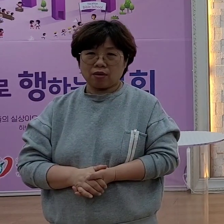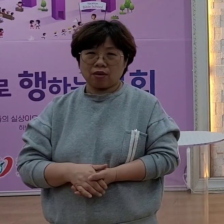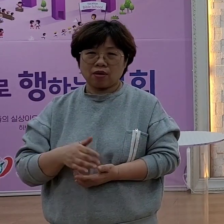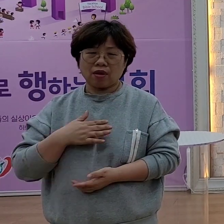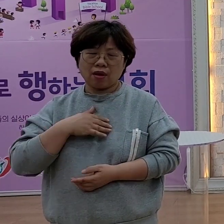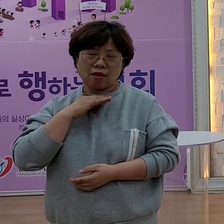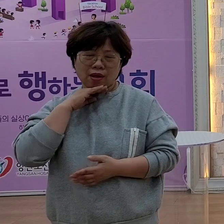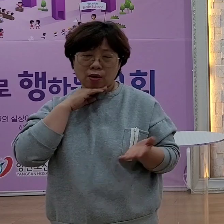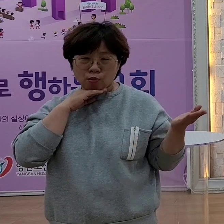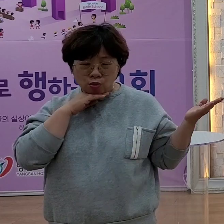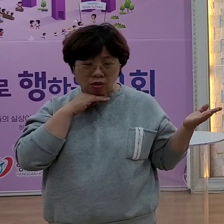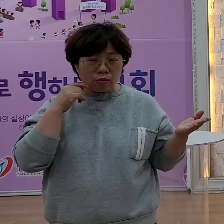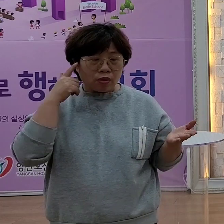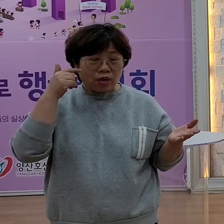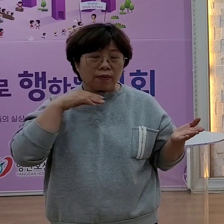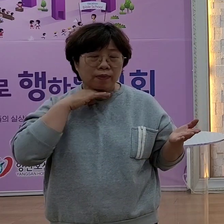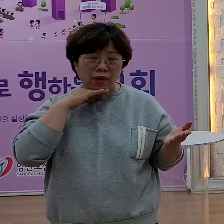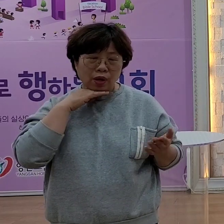생각을 못했습니다.